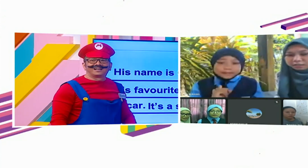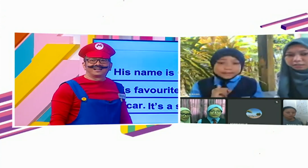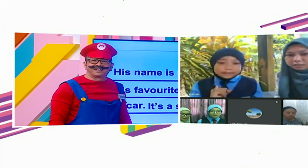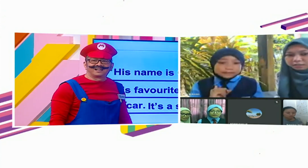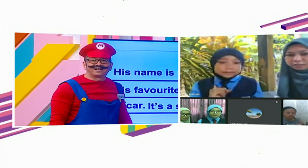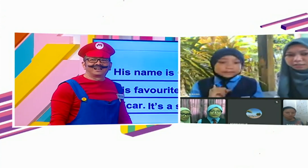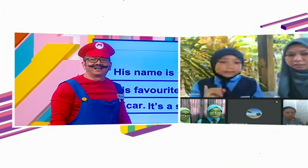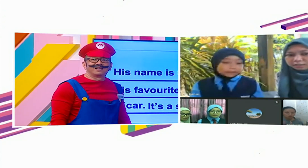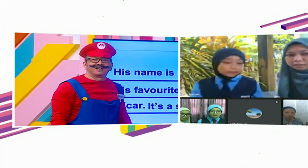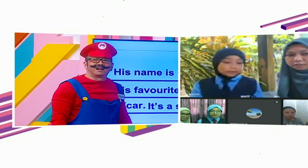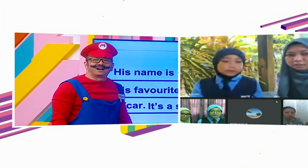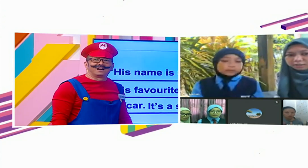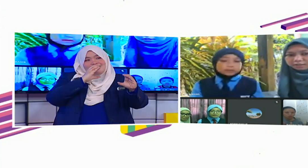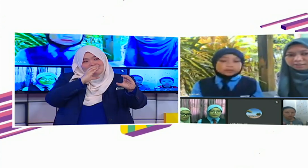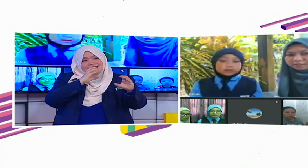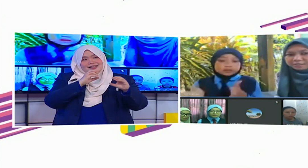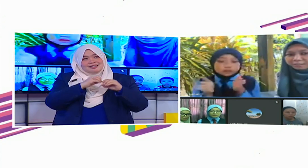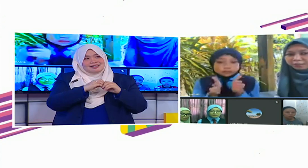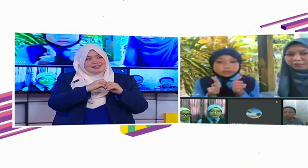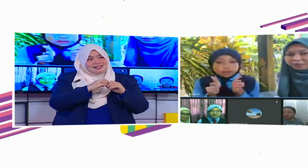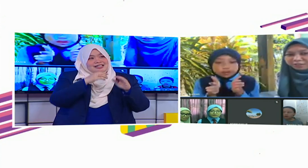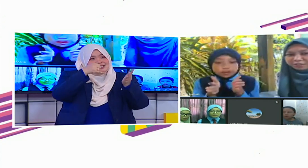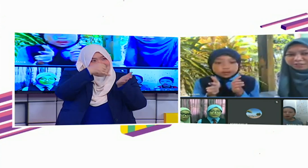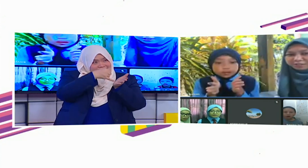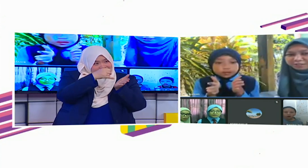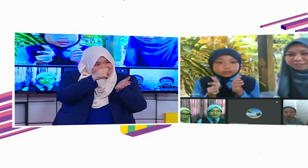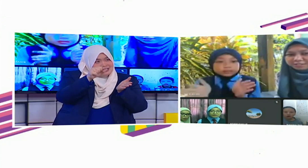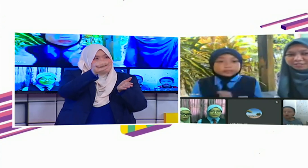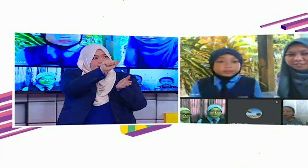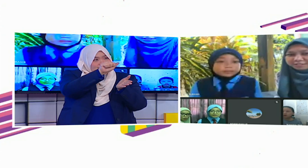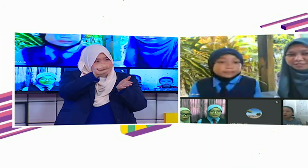Less is a small car.